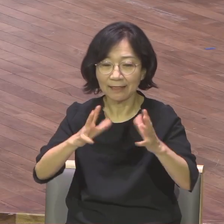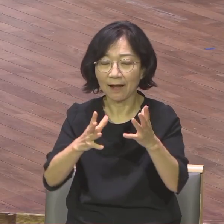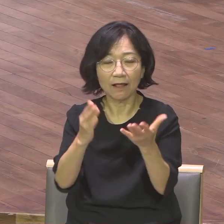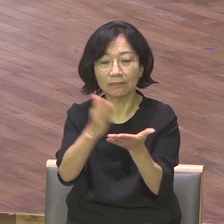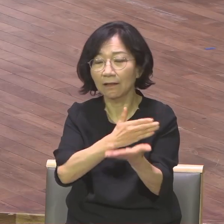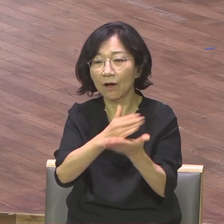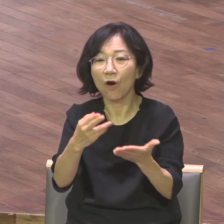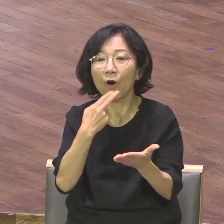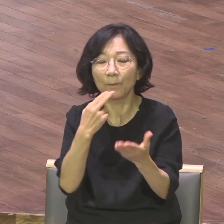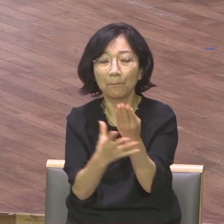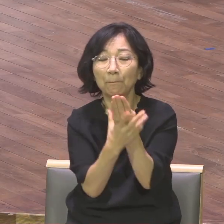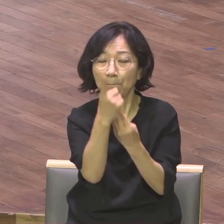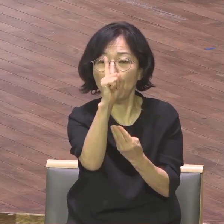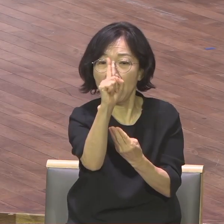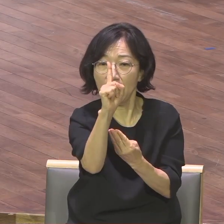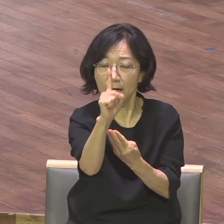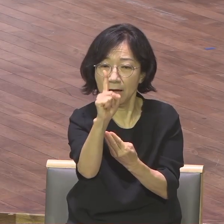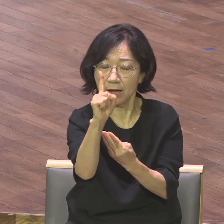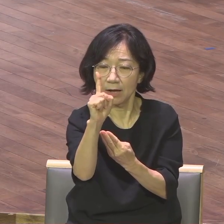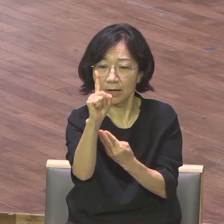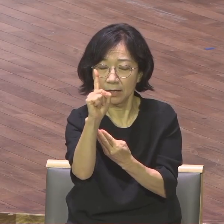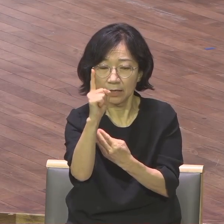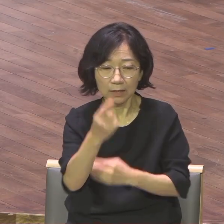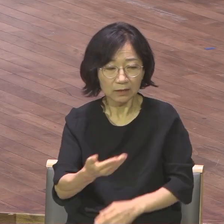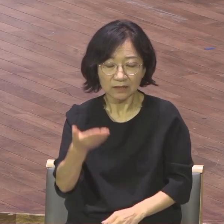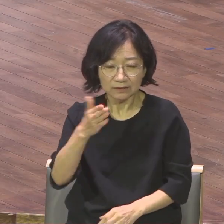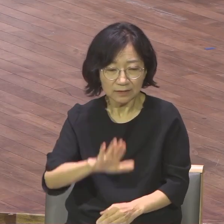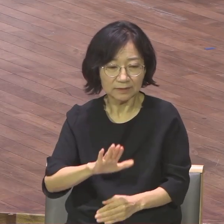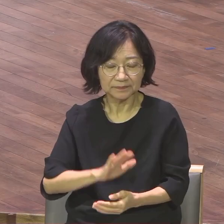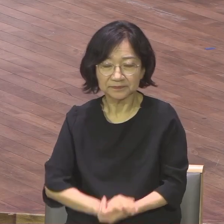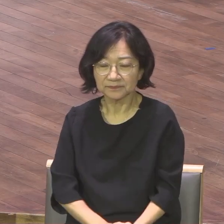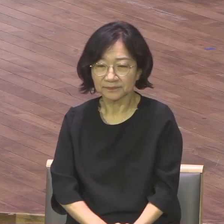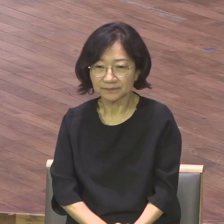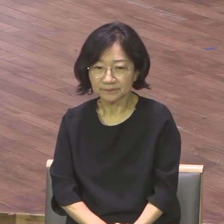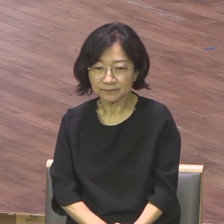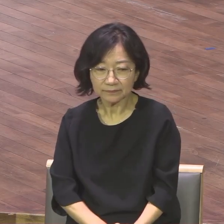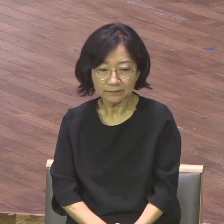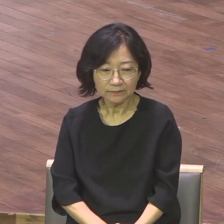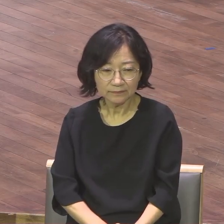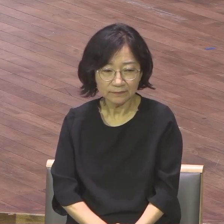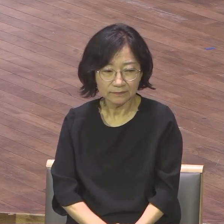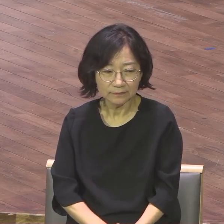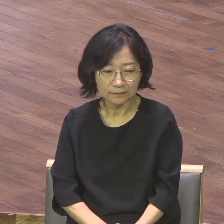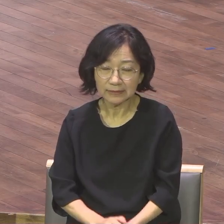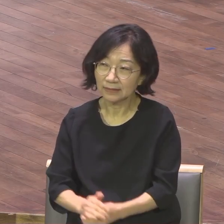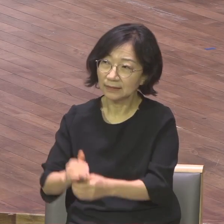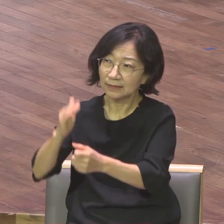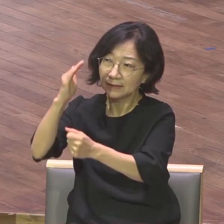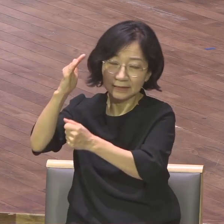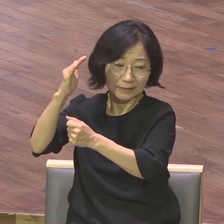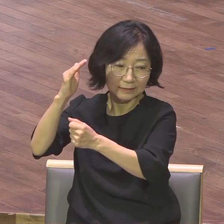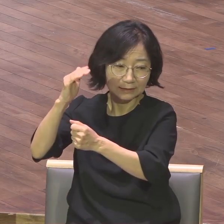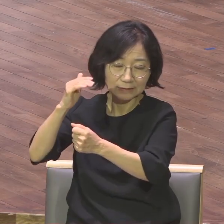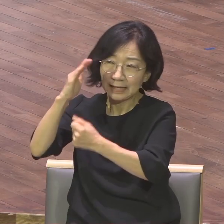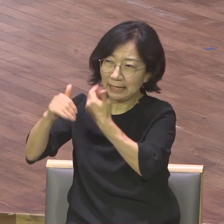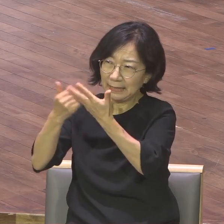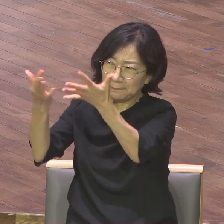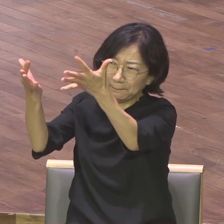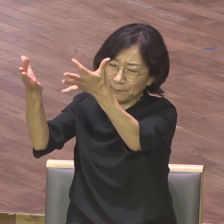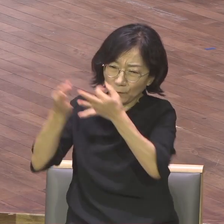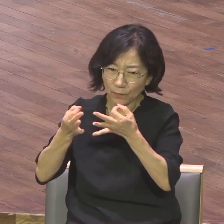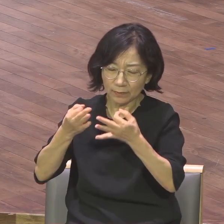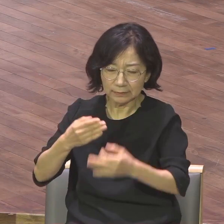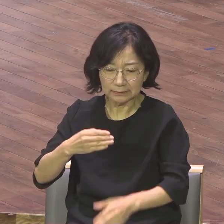나누어지지 않았습니다. 그런데 하나님 앞에 합당하지 않는